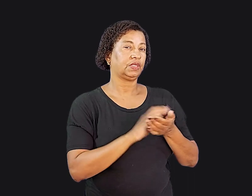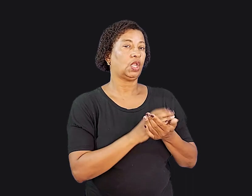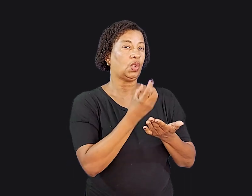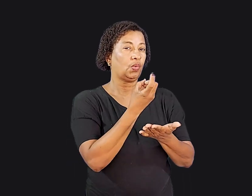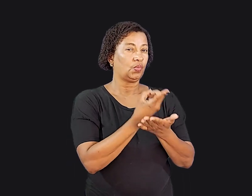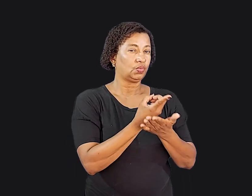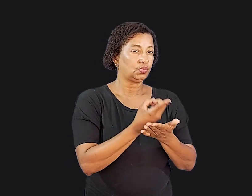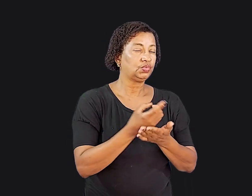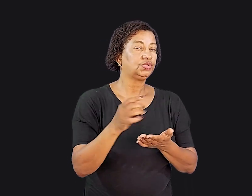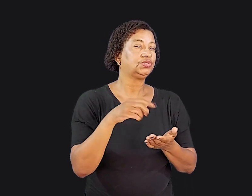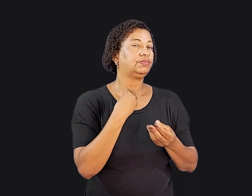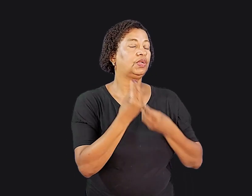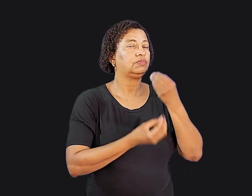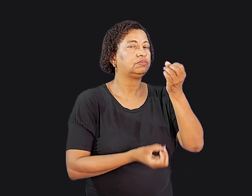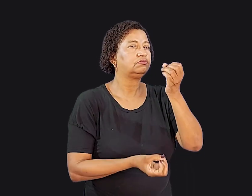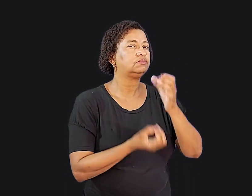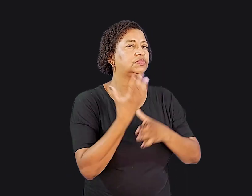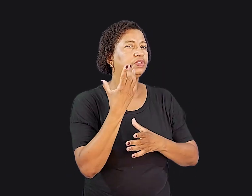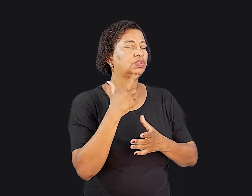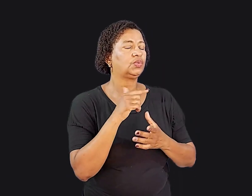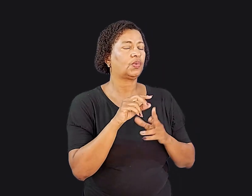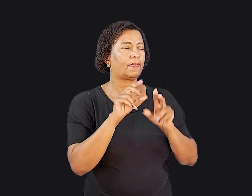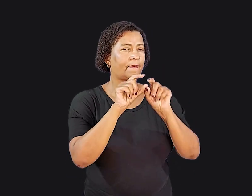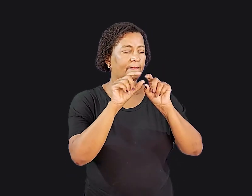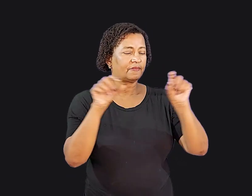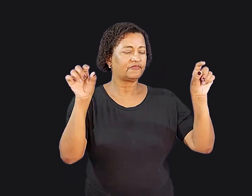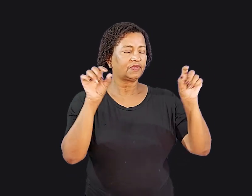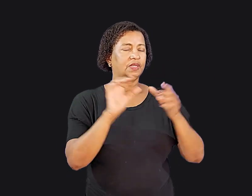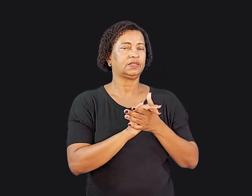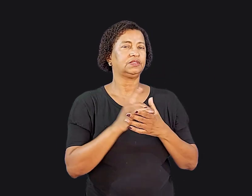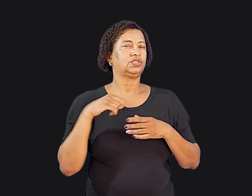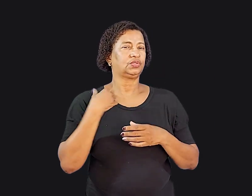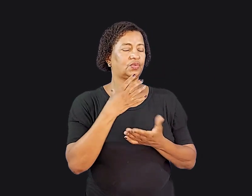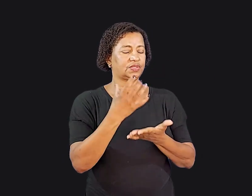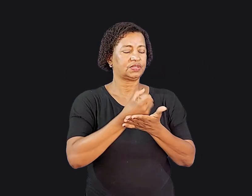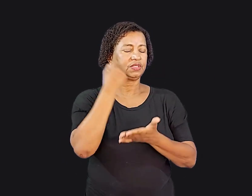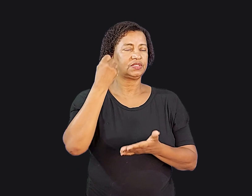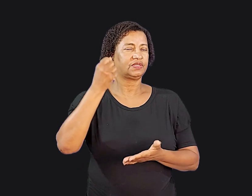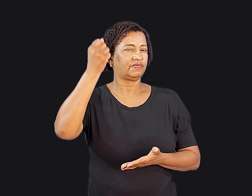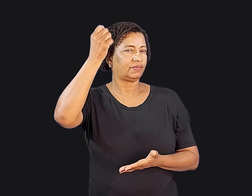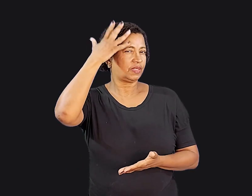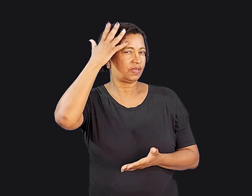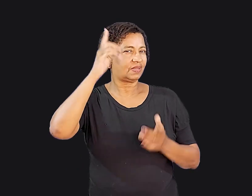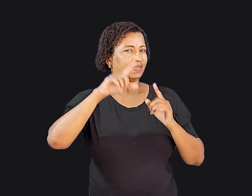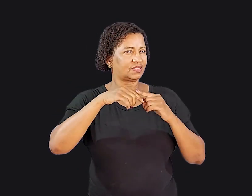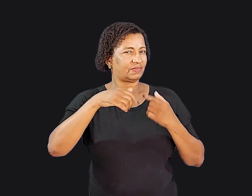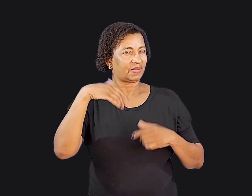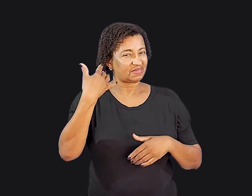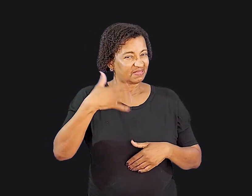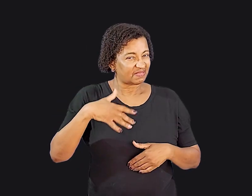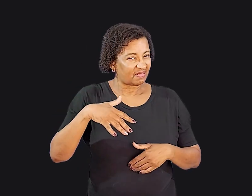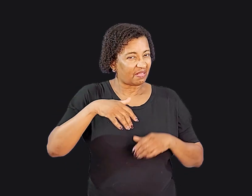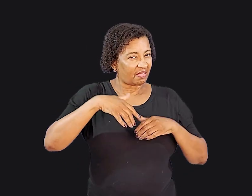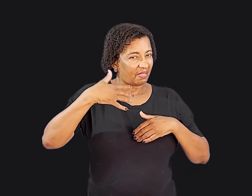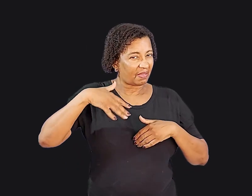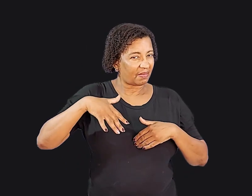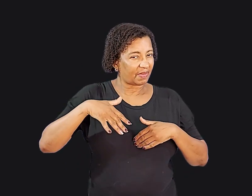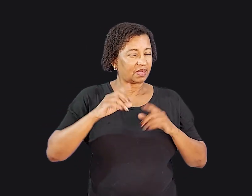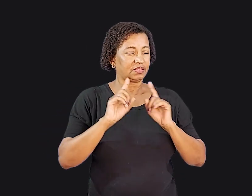criou a expressão graça barata. Somos salvos pela graça, mas a graça não é barata. Não somos salvos porque distribuímos